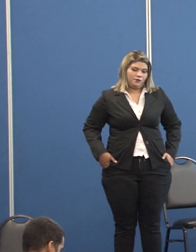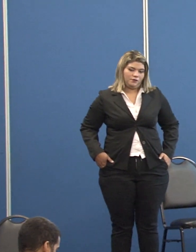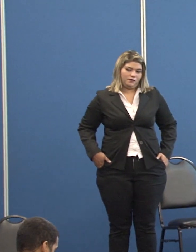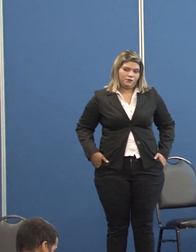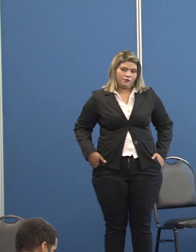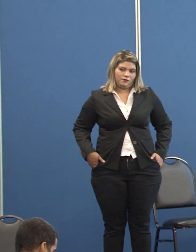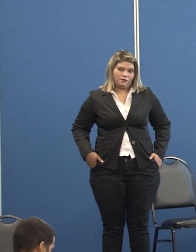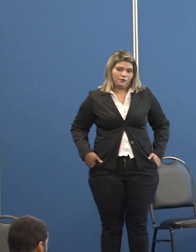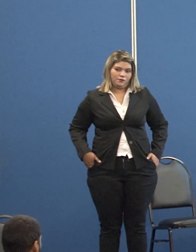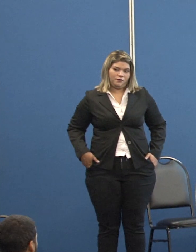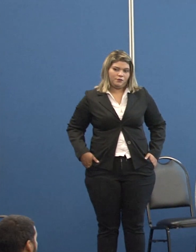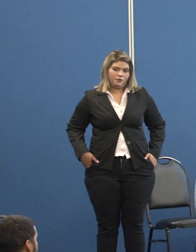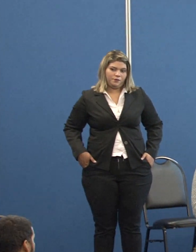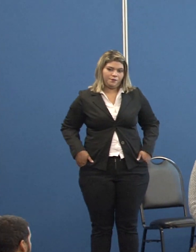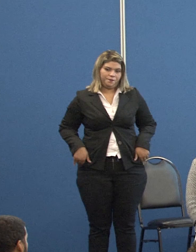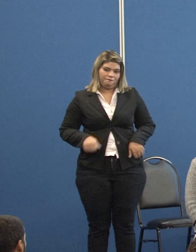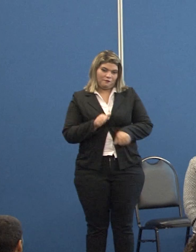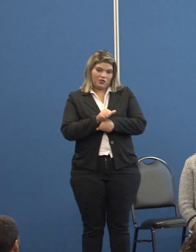Vamos esperar ele sentar.